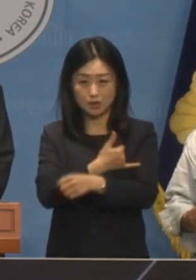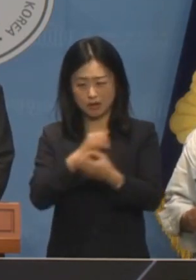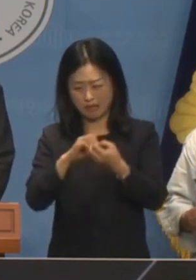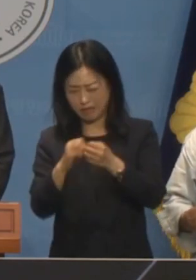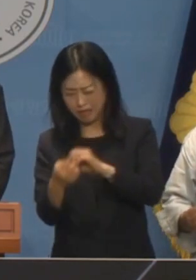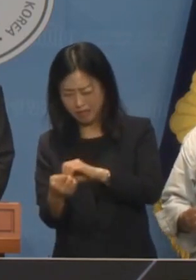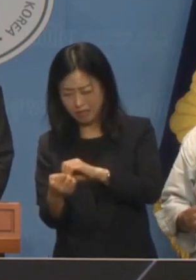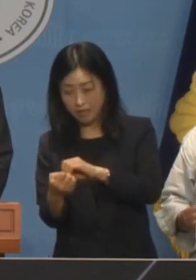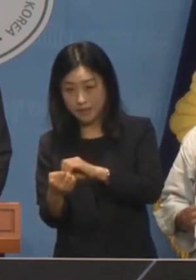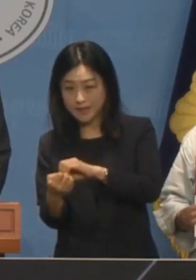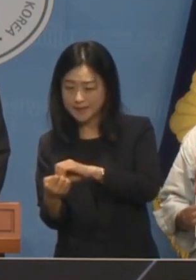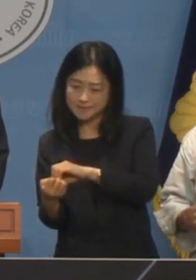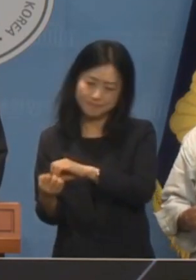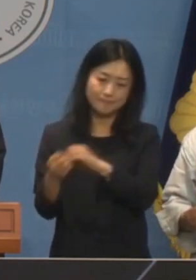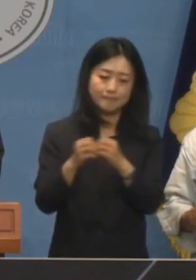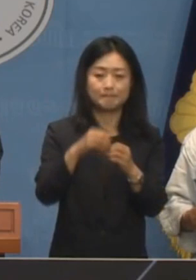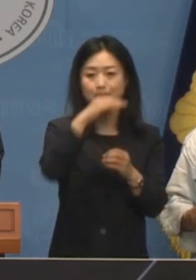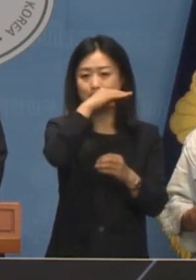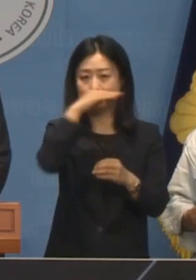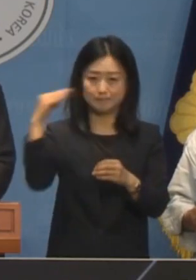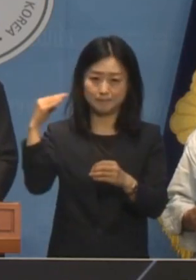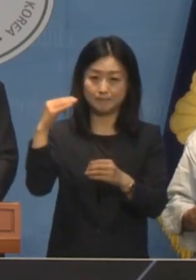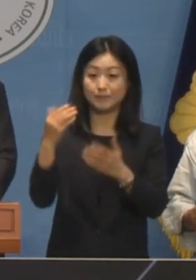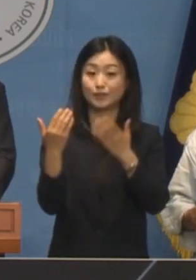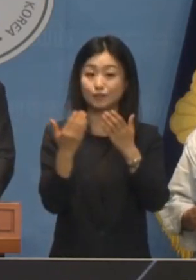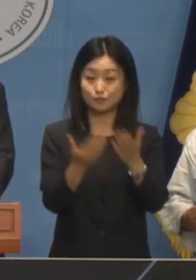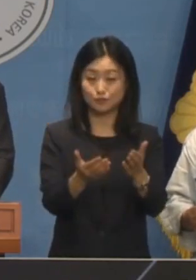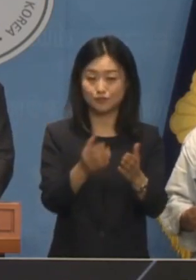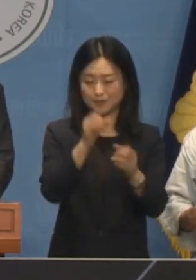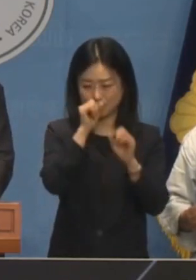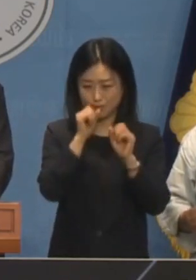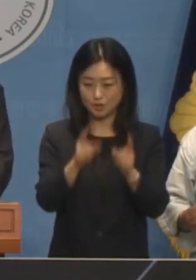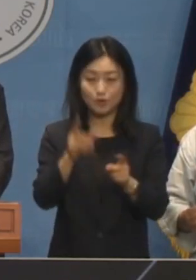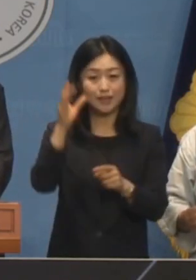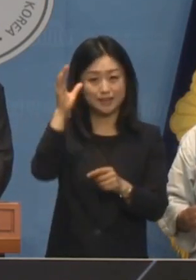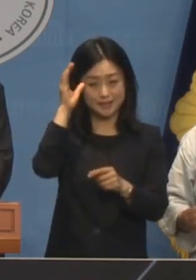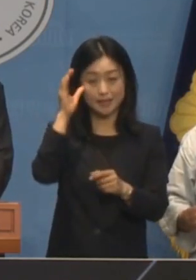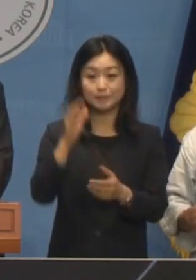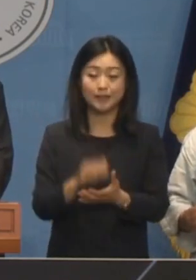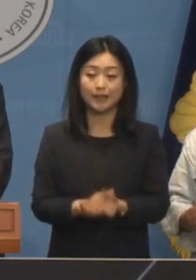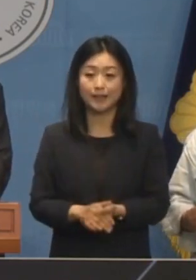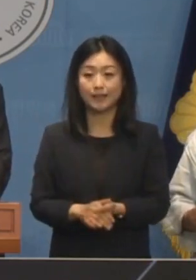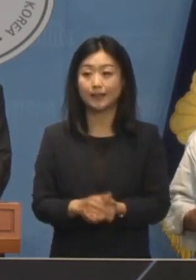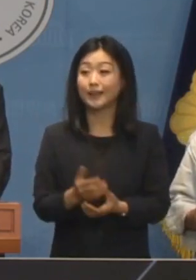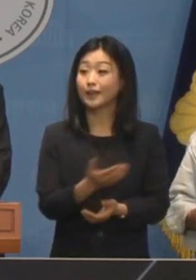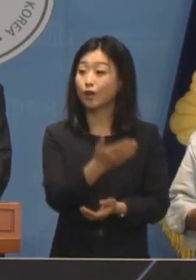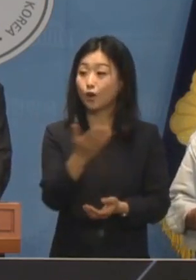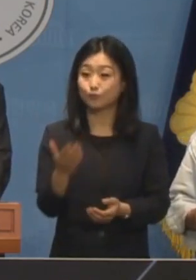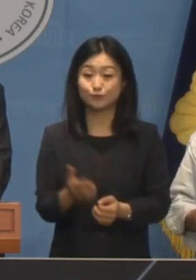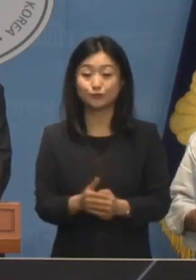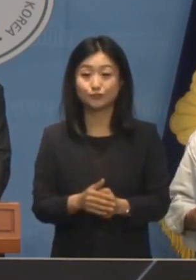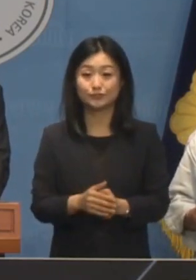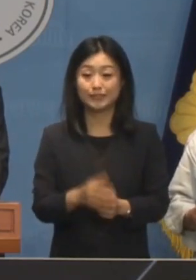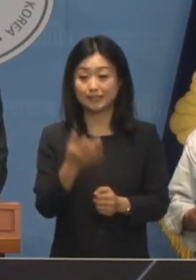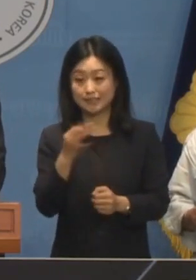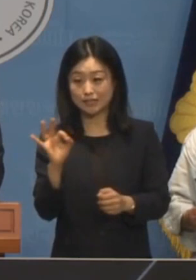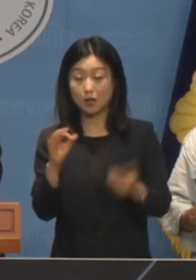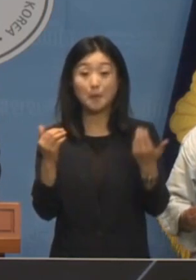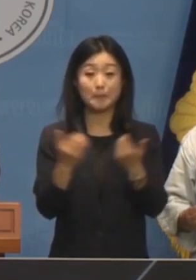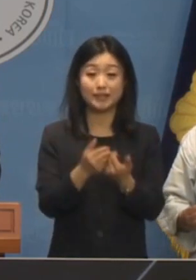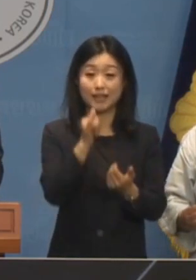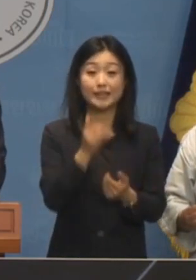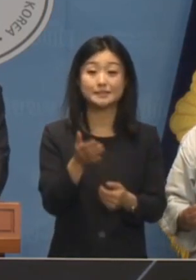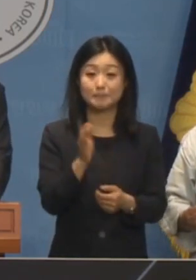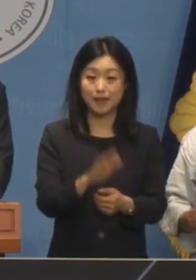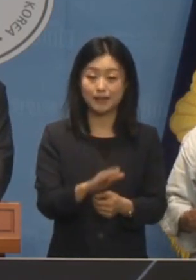바로 세워질 수 있는 그러한 기회가 될 수 있기를 바랍니다. 여러분, 모든 것에 찬반이 있겠지만